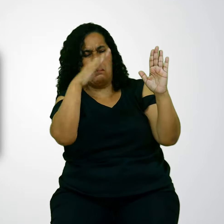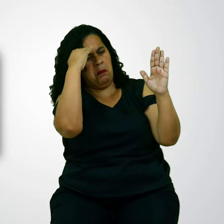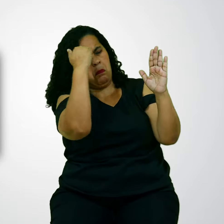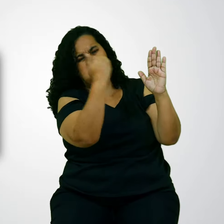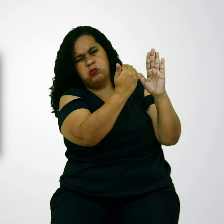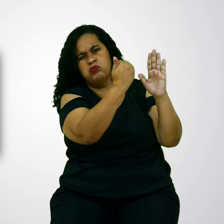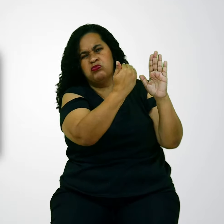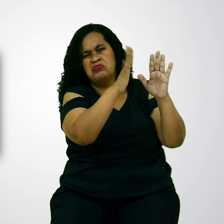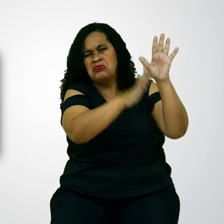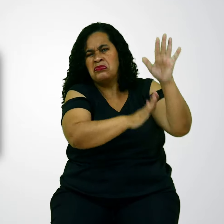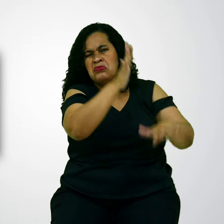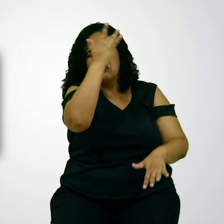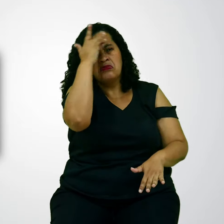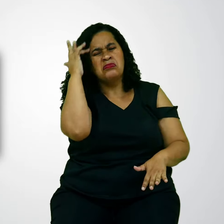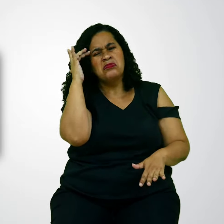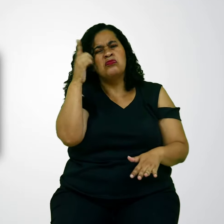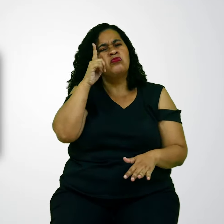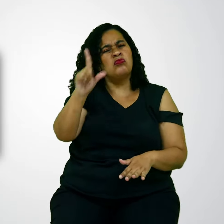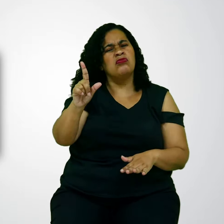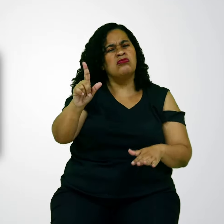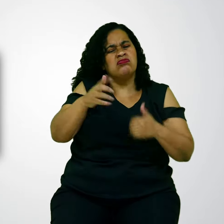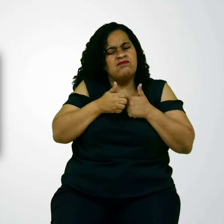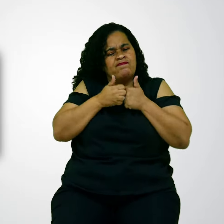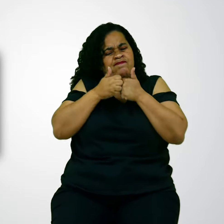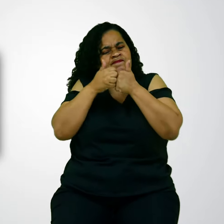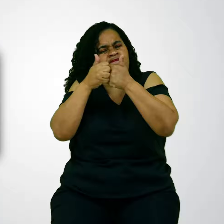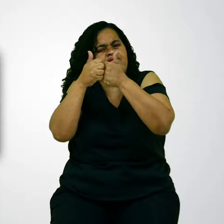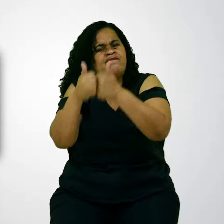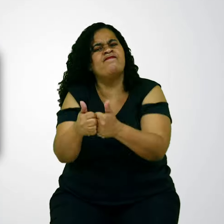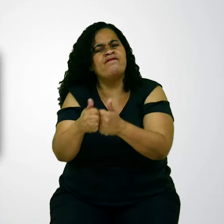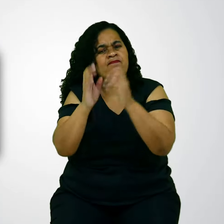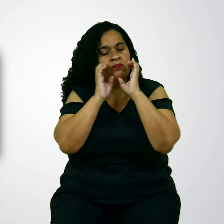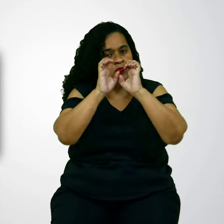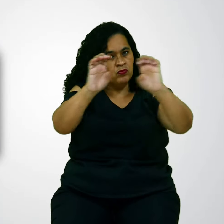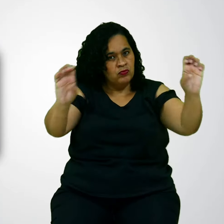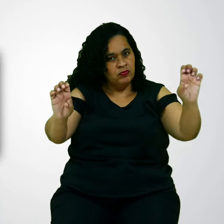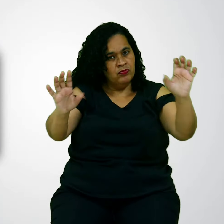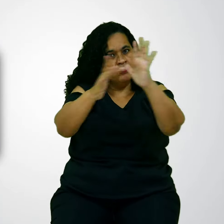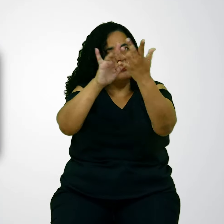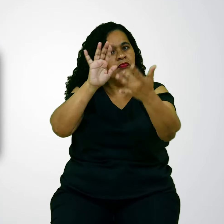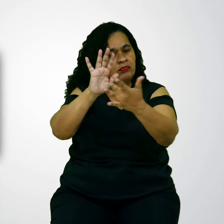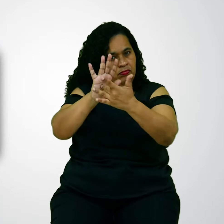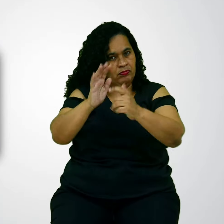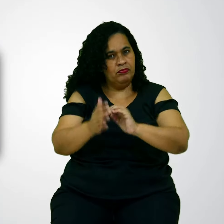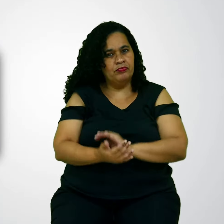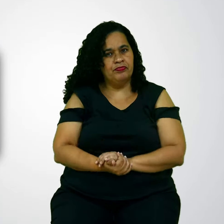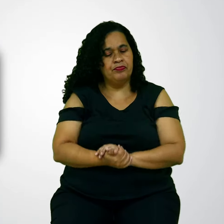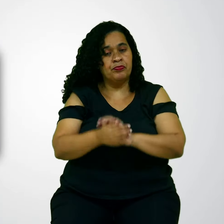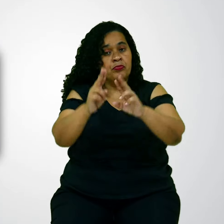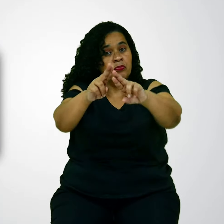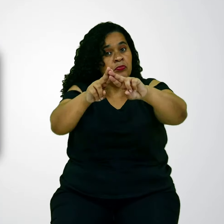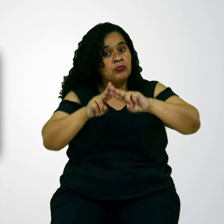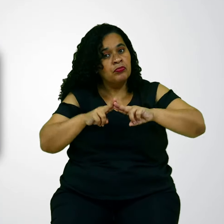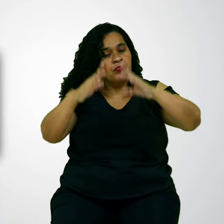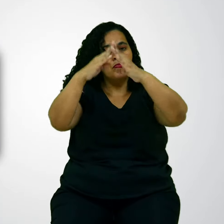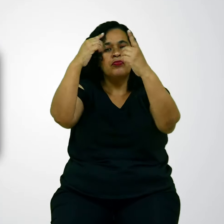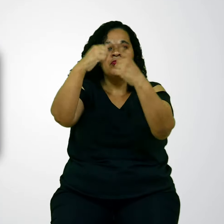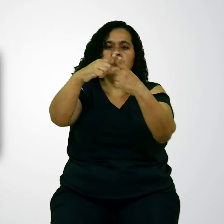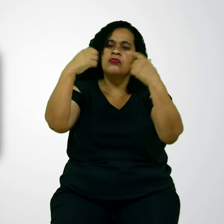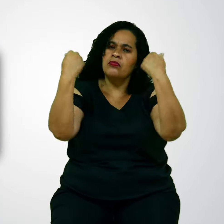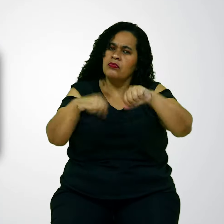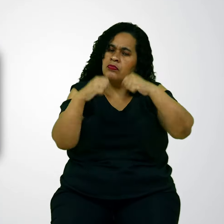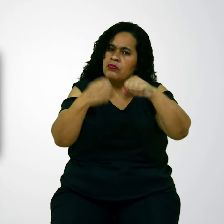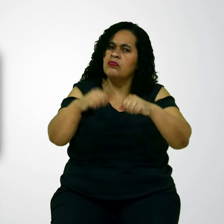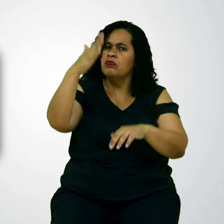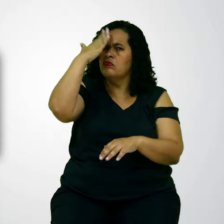do evangelho. Então a porta do reino é a igreja. Essa igreja precisa entender para que ela existe, qual é